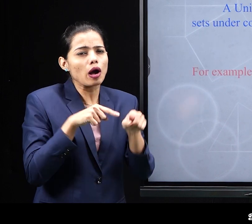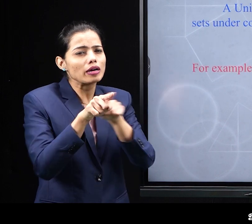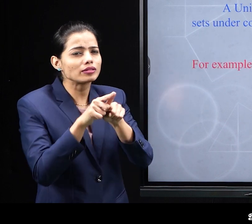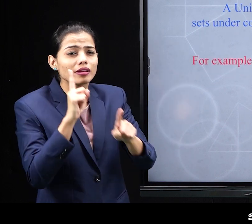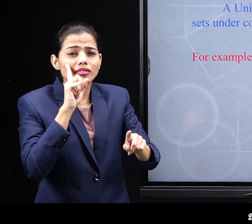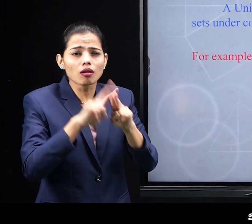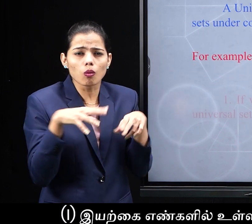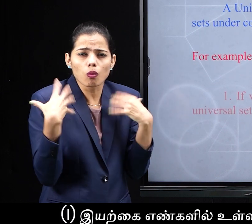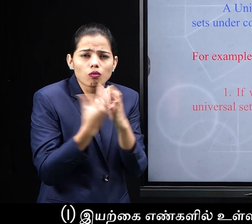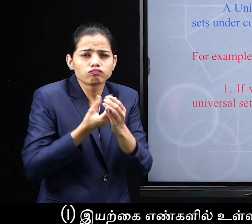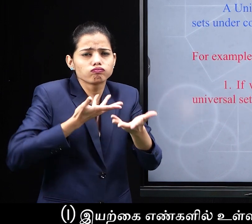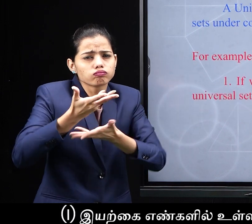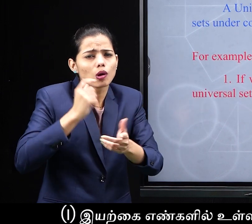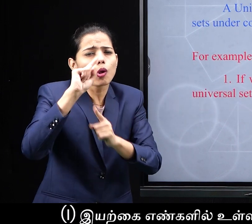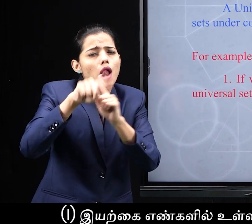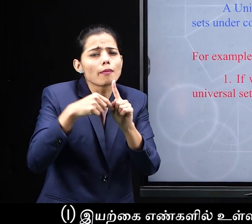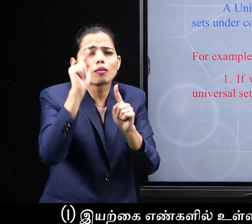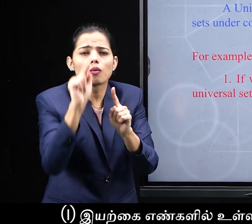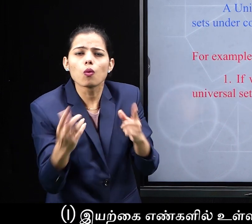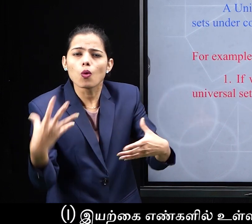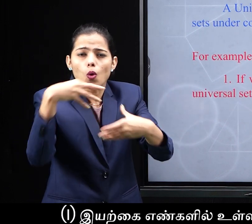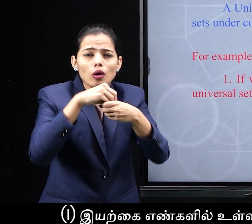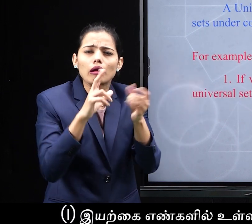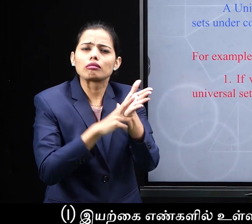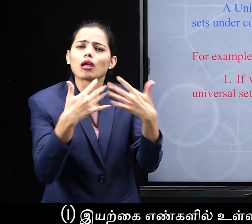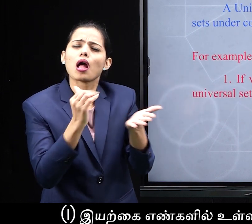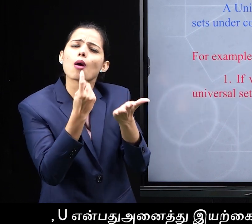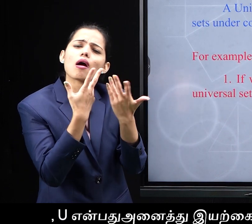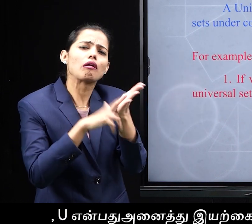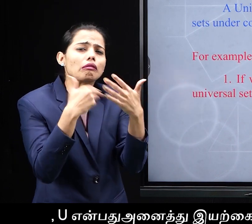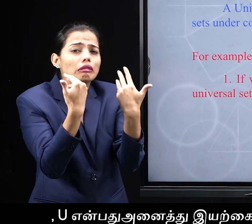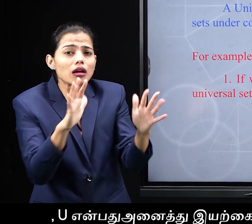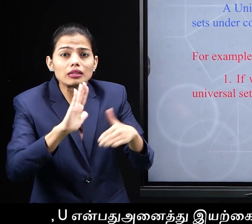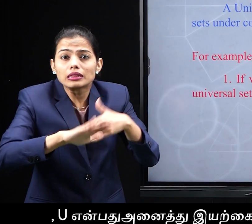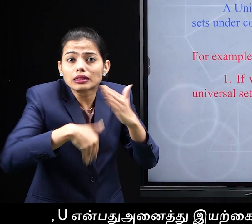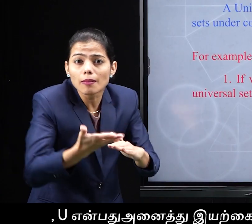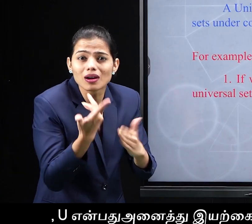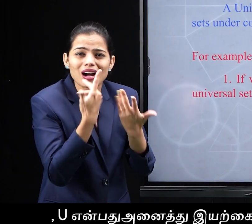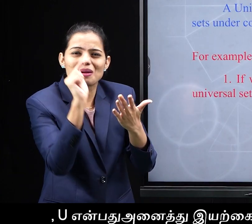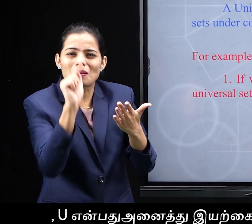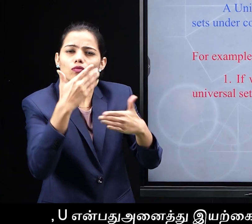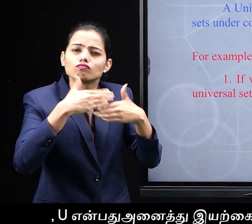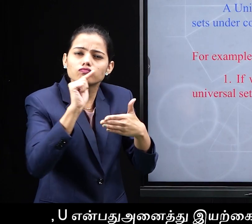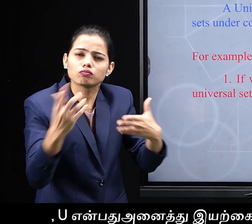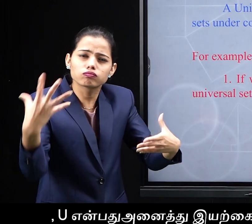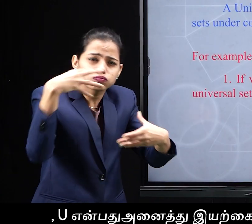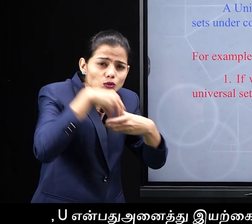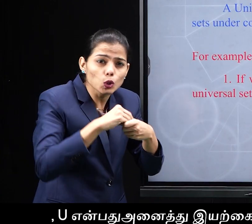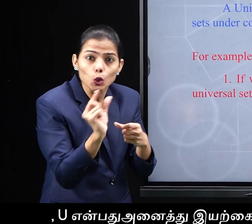உதாரணமாக, இயற்கை எண்களில் உள்ள தனிமங்களைப் பற்றி நாம் விவாதித்தால், U என்பது அனைத்து இயற்கை எண்களின் தொகுப்பாகும். U